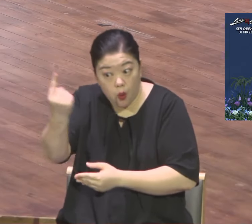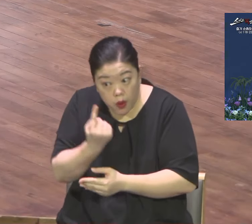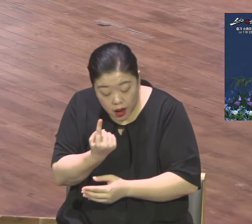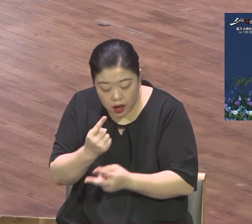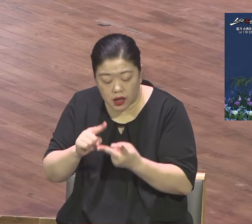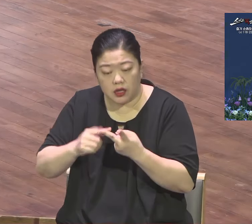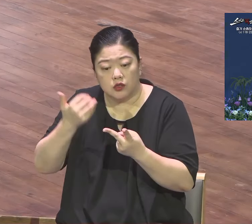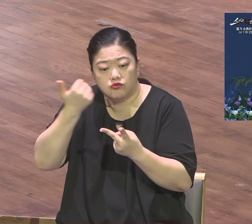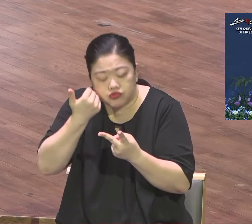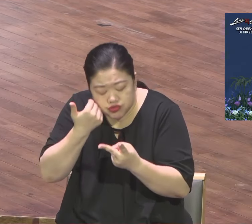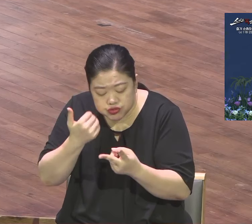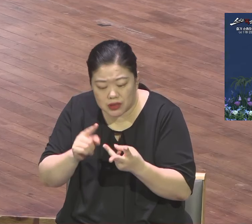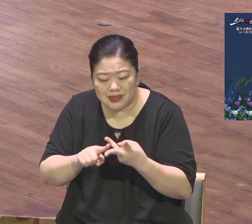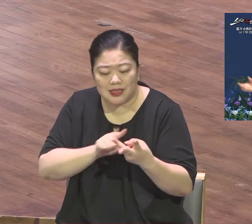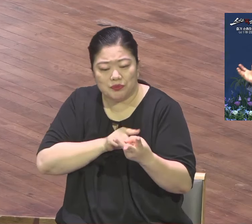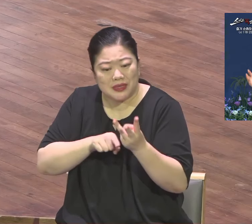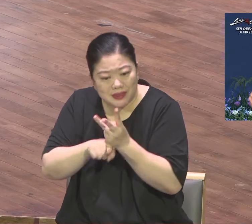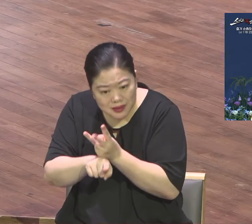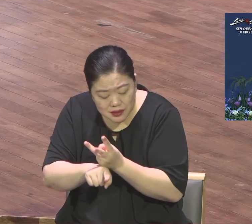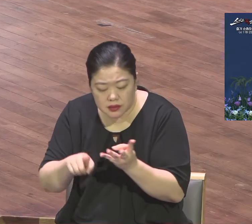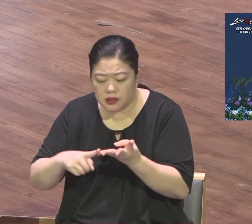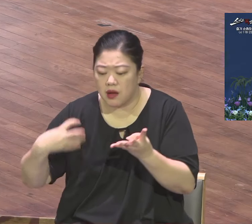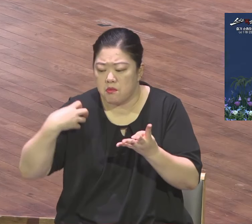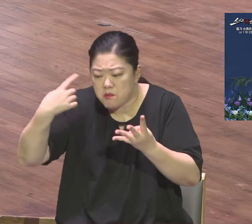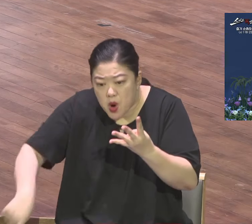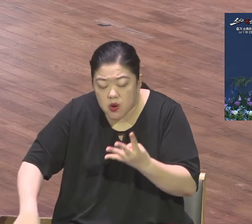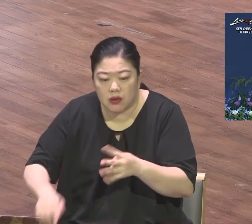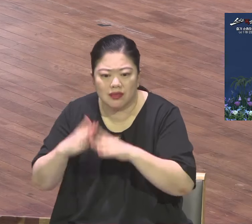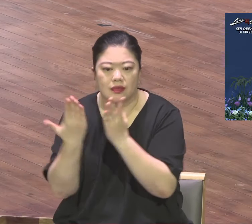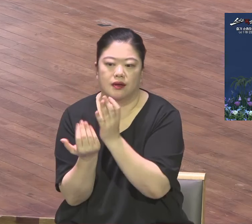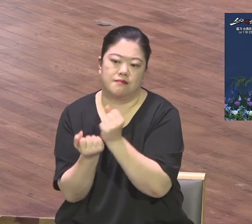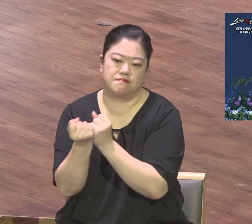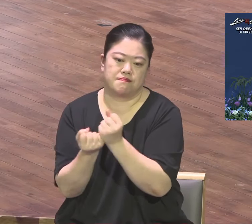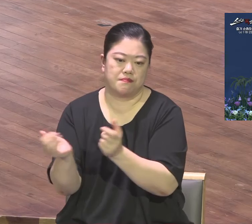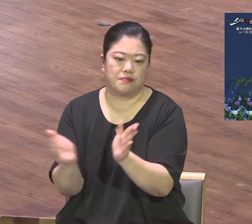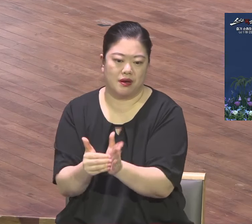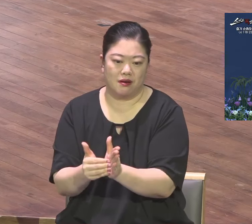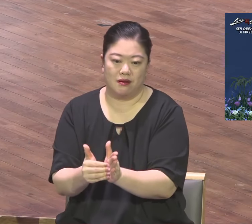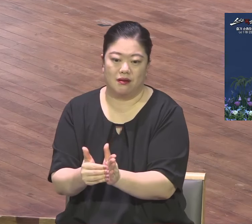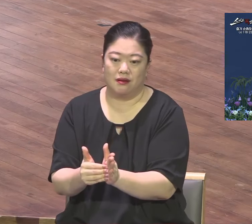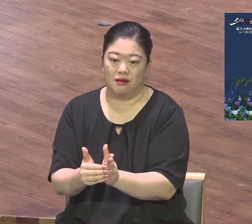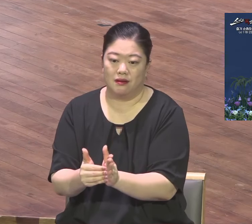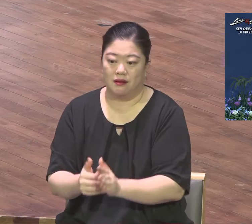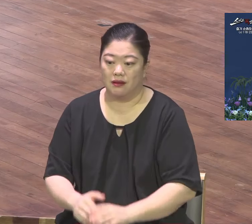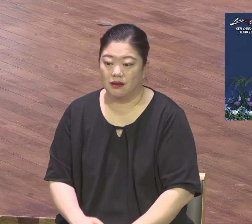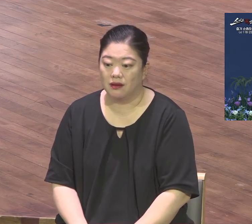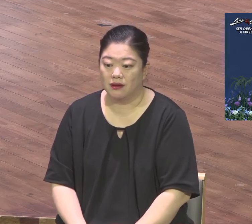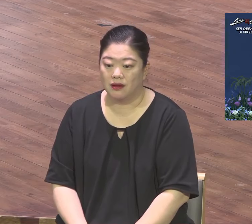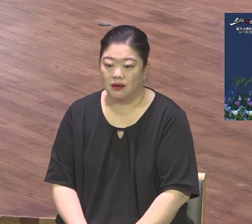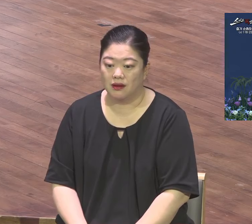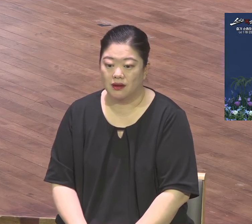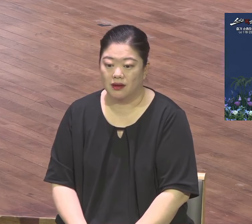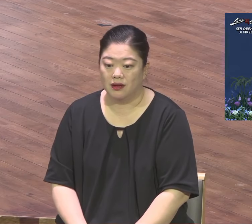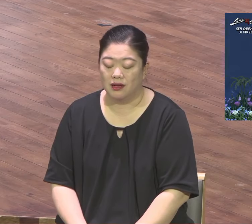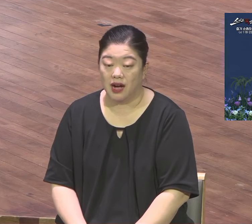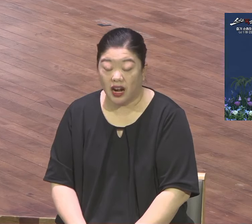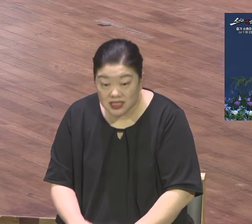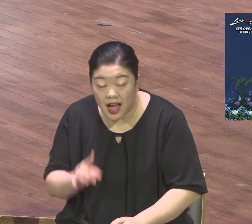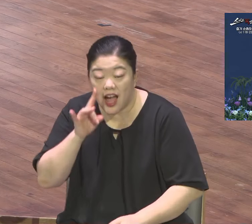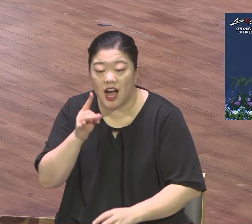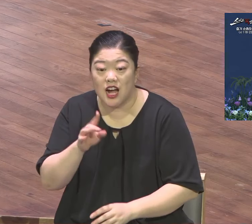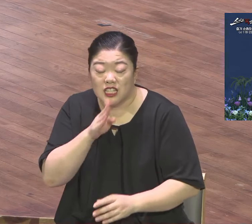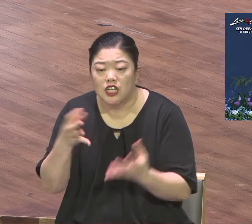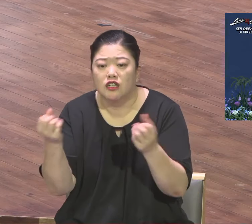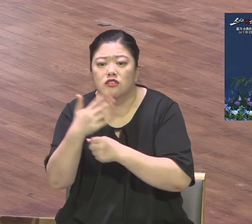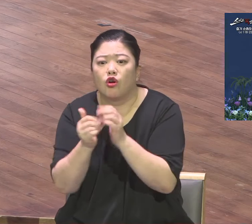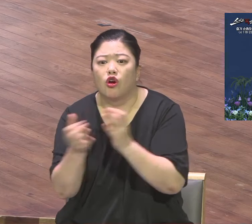예수님의 생애와 사역을 다 표현했어요. 그 분량이 많아서 다 말씀드릴 수 없고